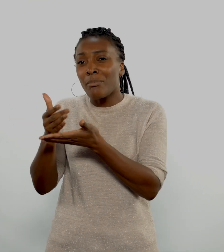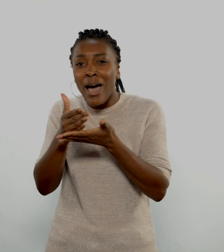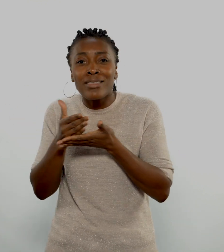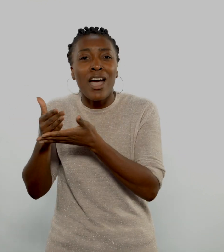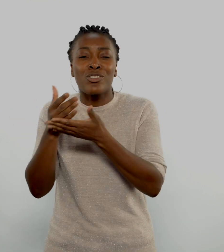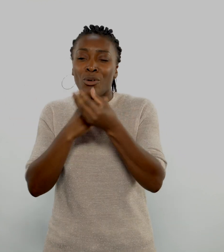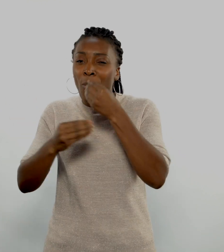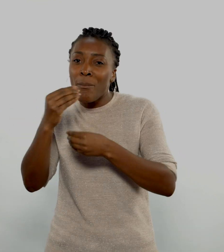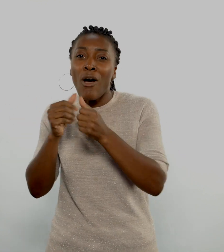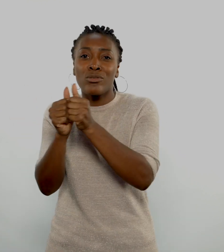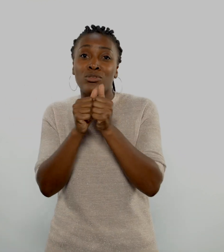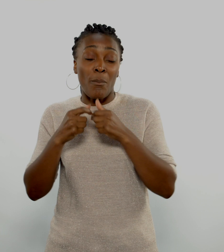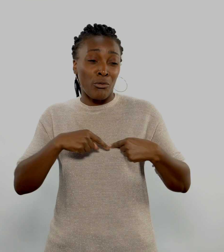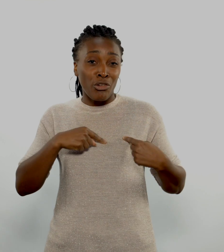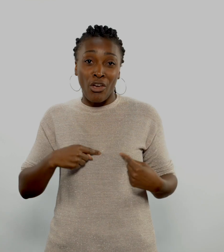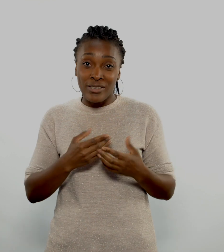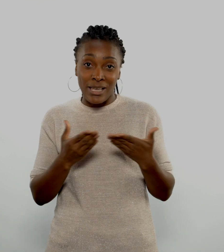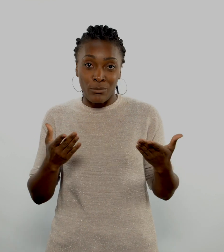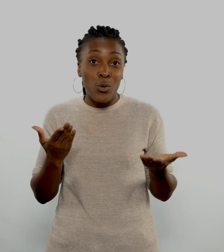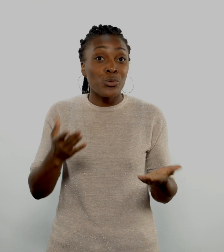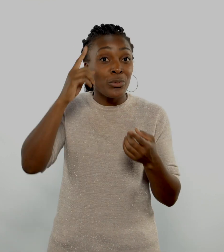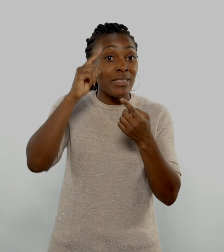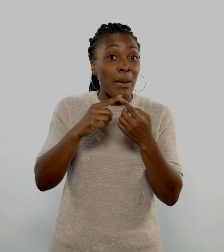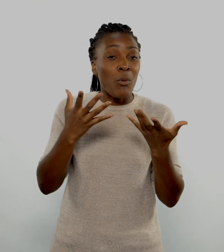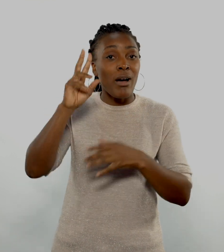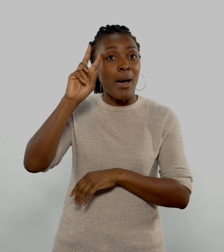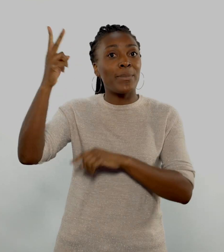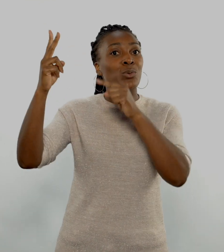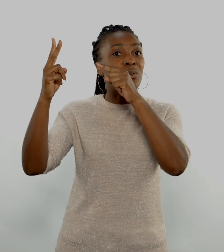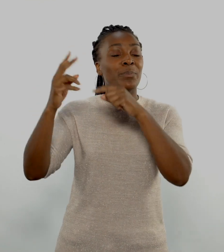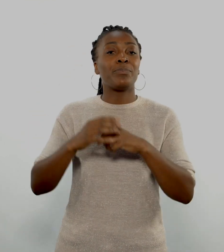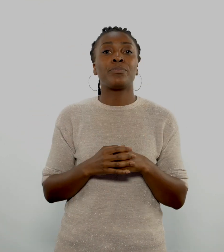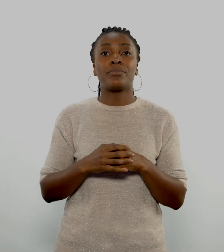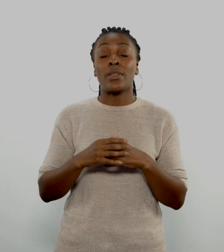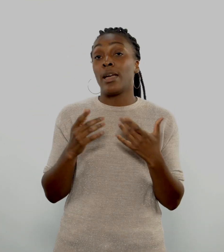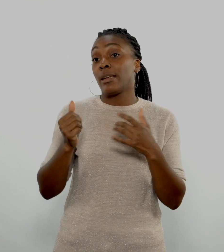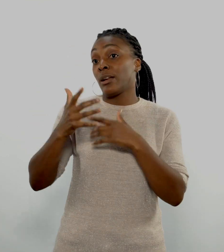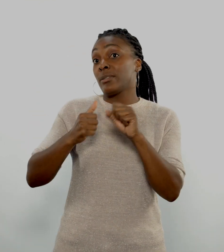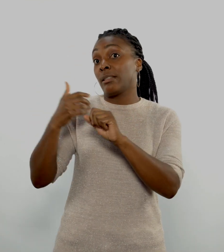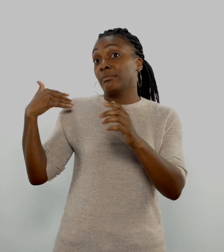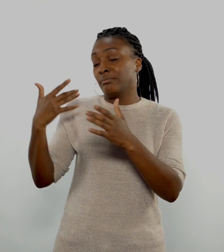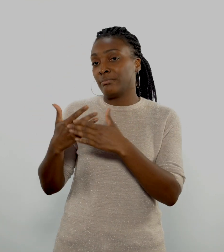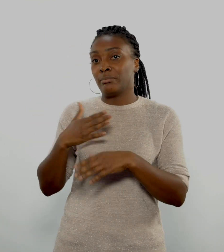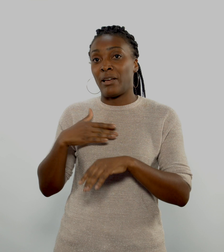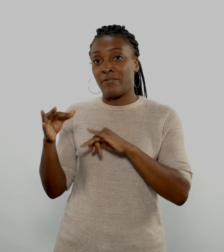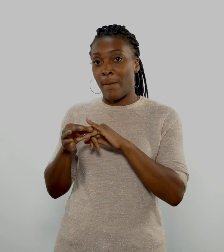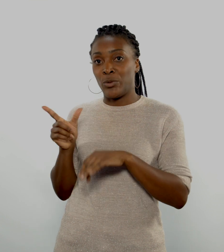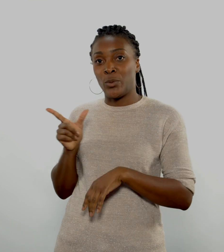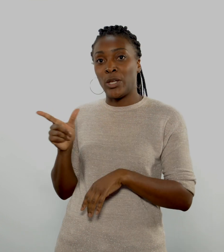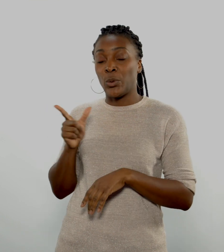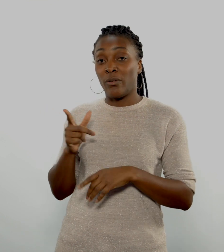joie avec simplicité de cœur. On va parler aujourd'hui des habitudes. Il y a quelques années de cela, notre vie avec mon épouse a